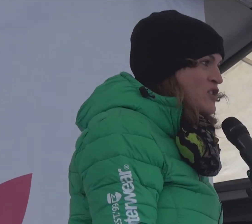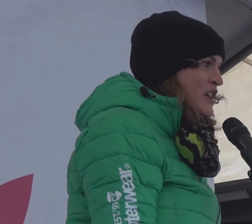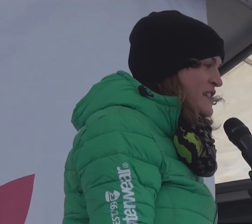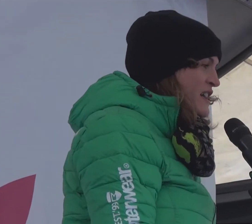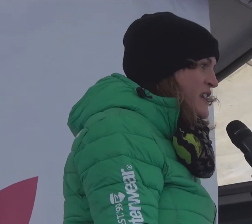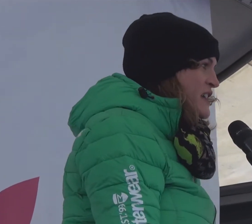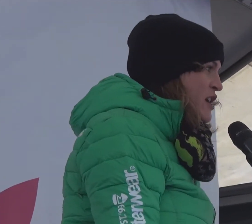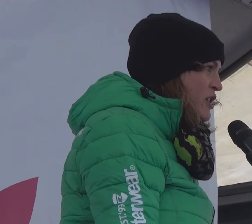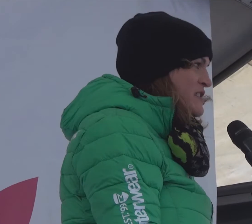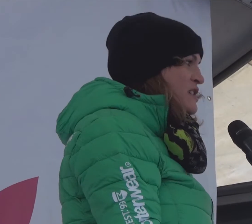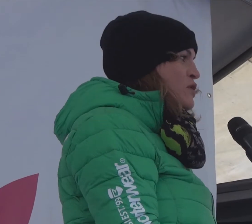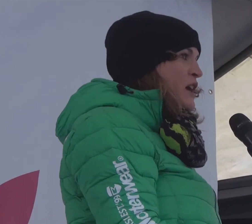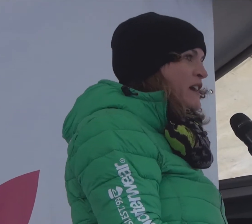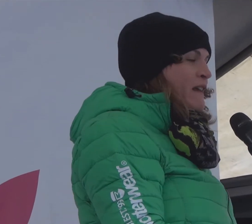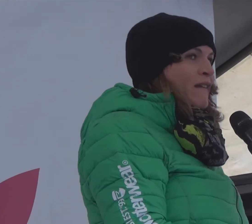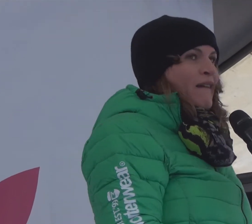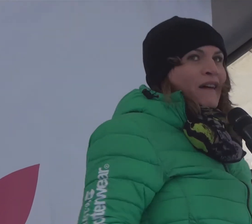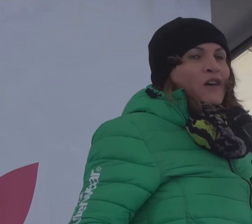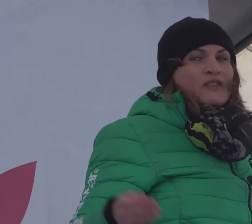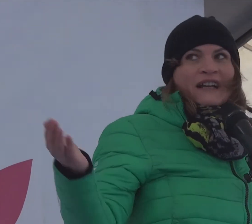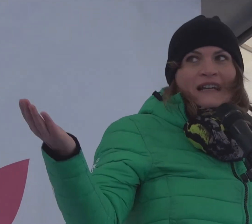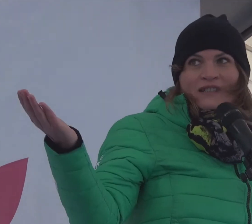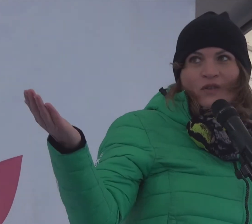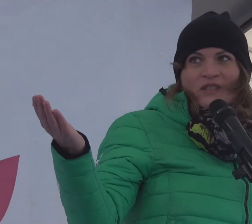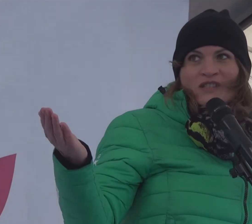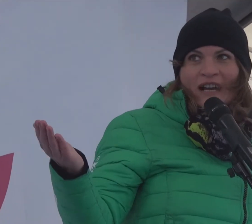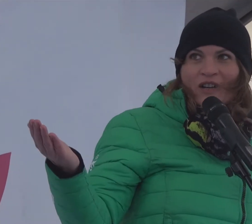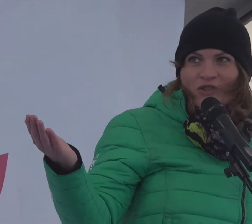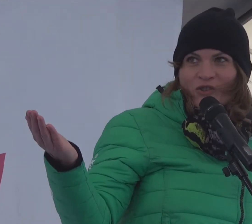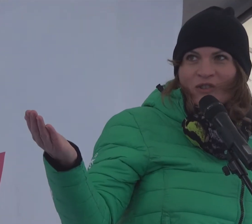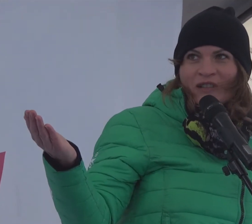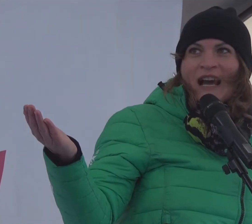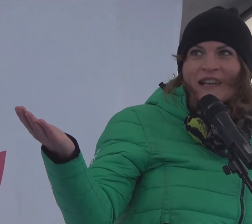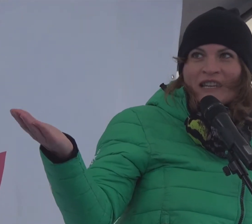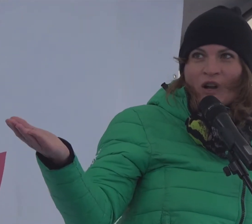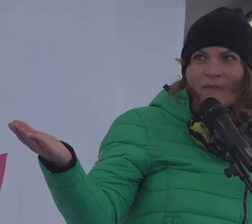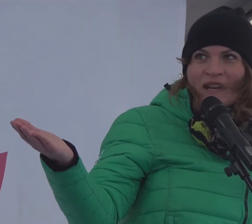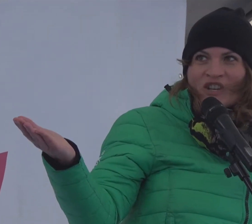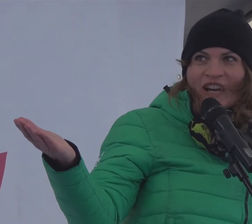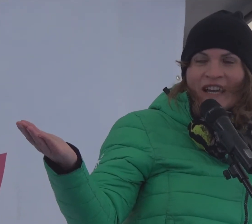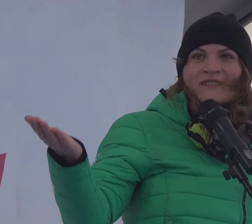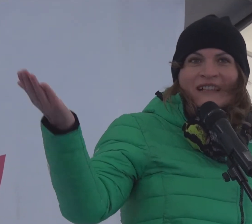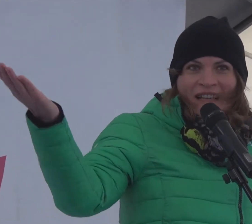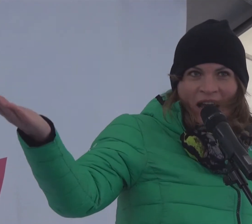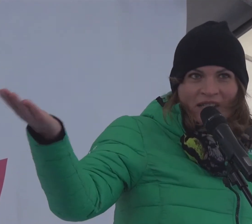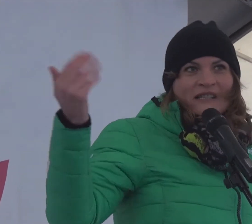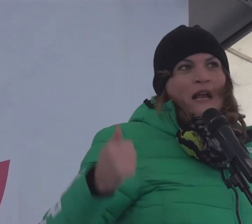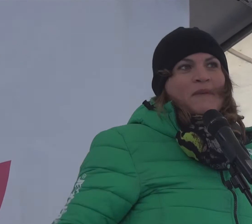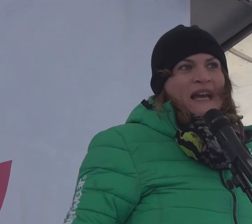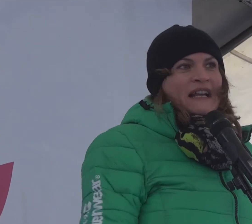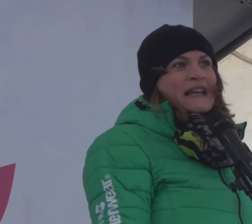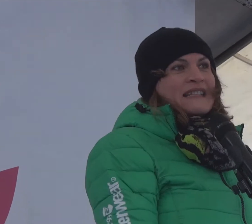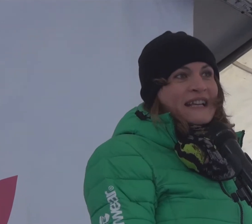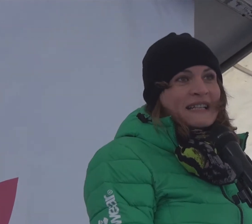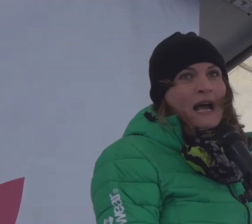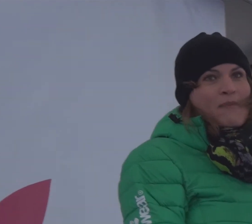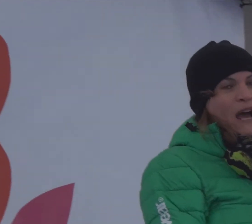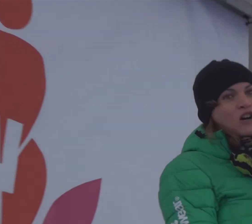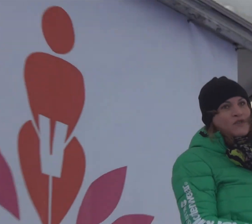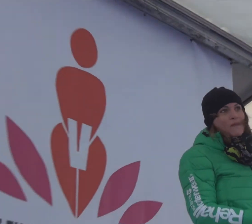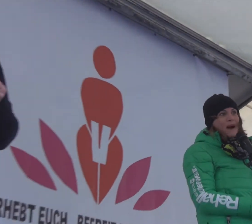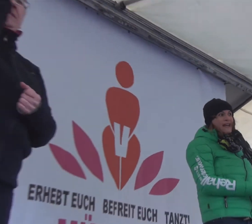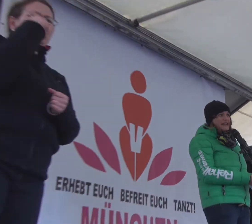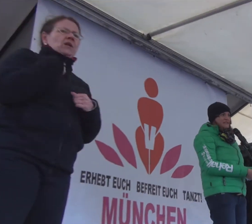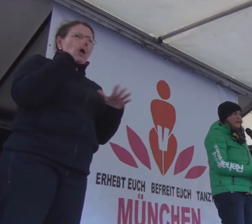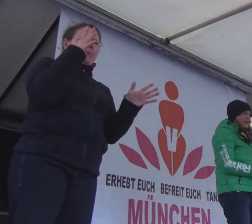die Veranstalterinnen, an die Organisatorinnen und ein ganz großes Dankeschön an die Dolmetscherin. Es ist, glaube ich, ein ganz extra